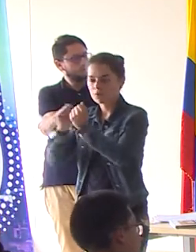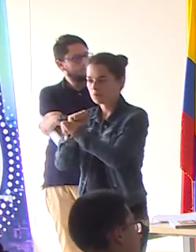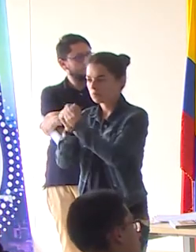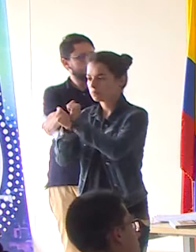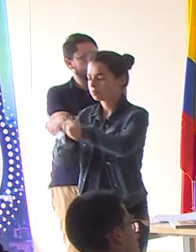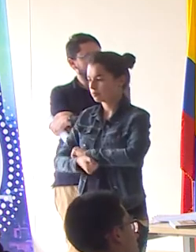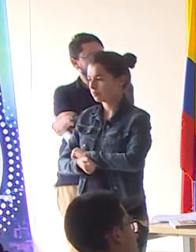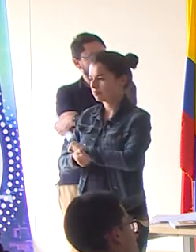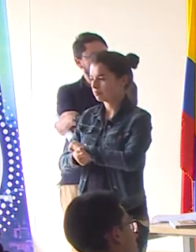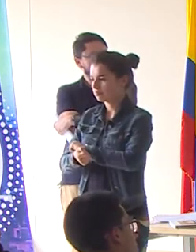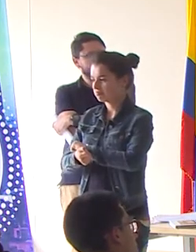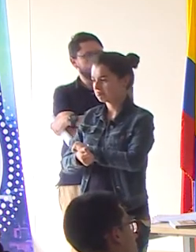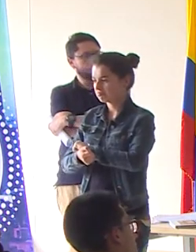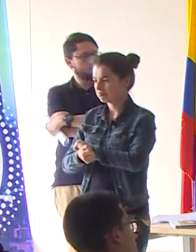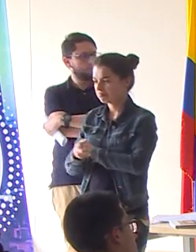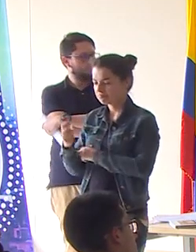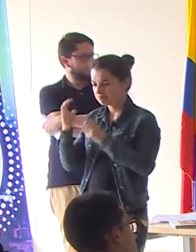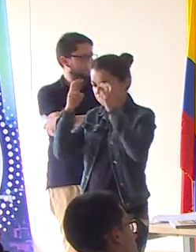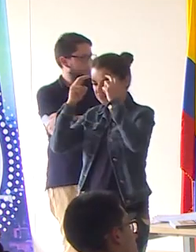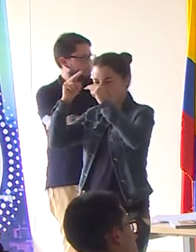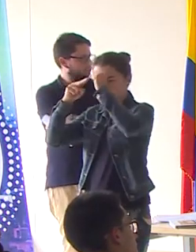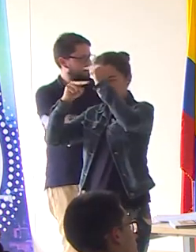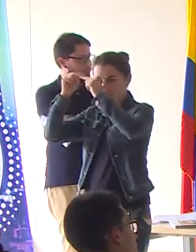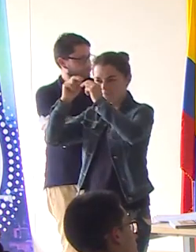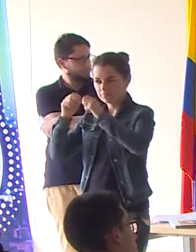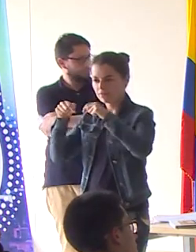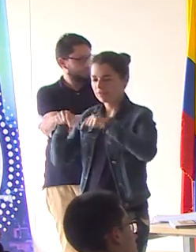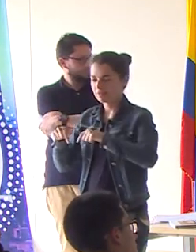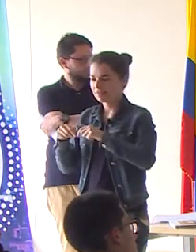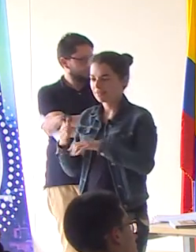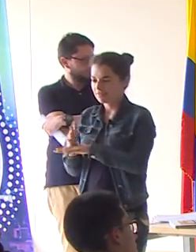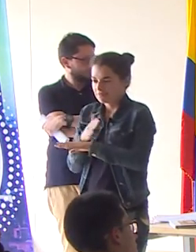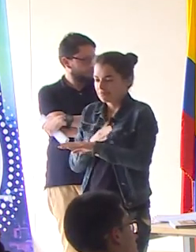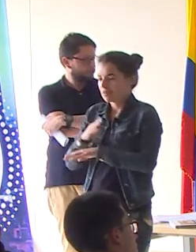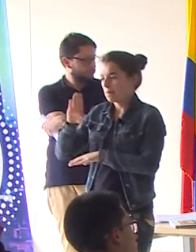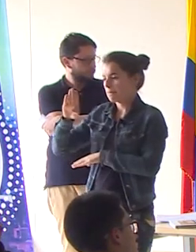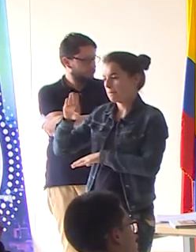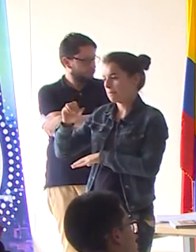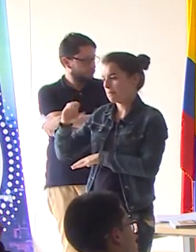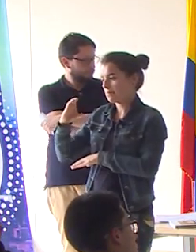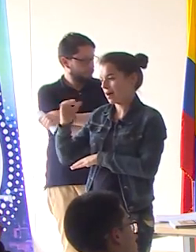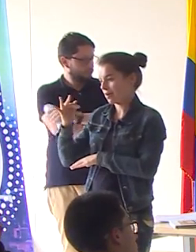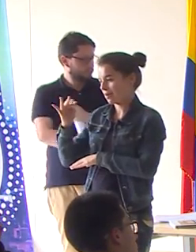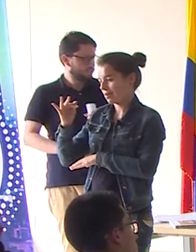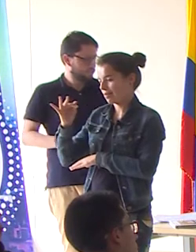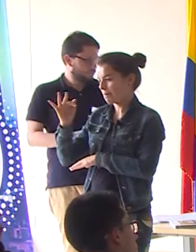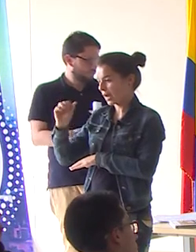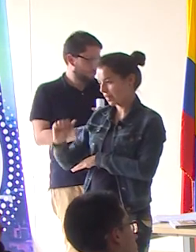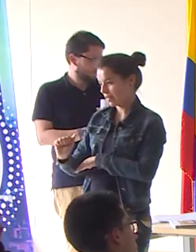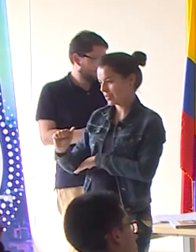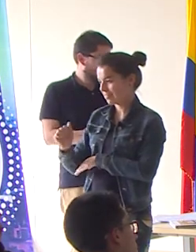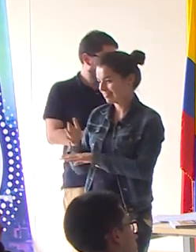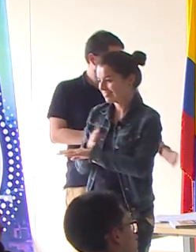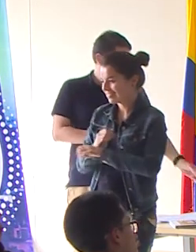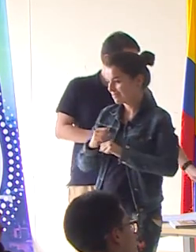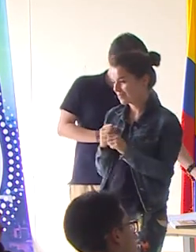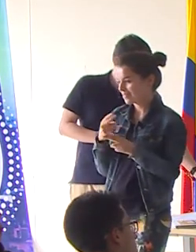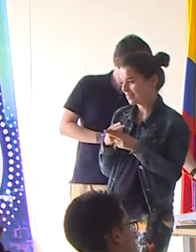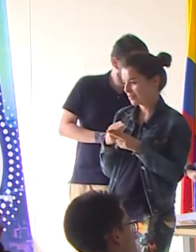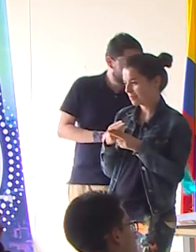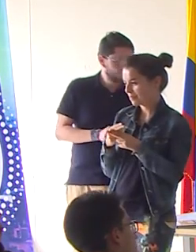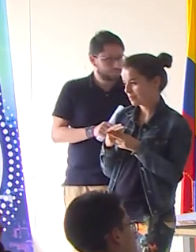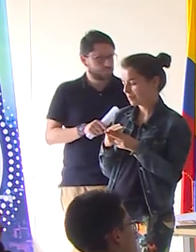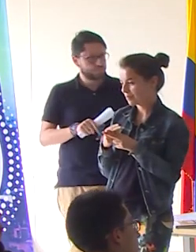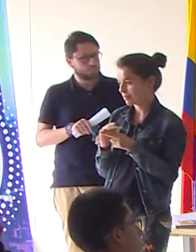y concebir este territorio acatada como lo nombran nuestros ancestros pues han surgido procesos territoriales que la